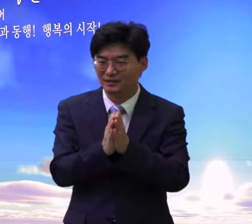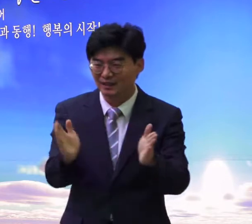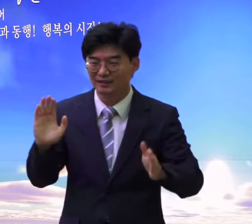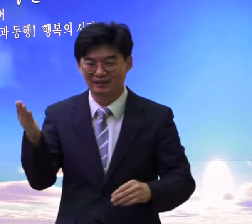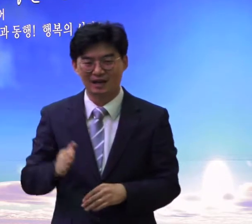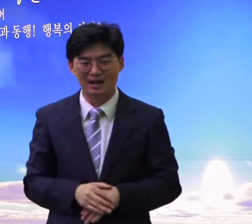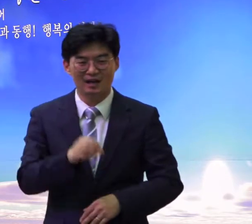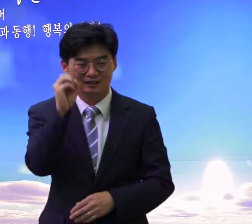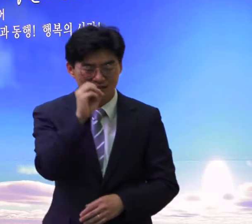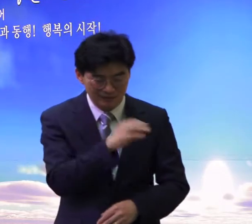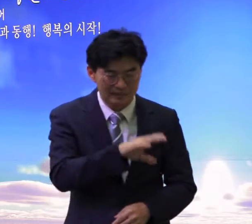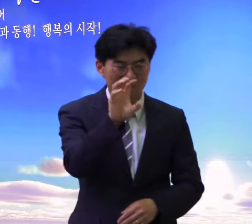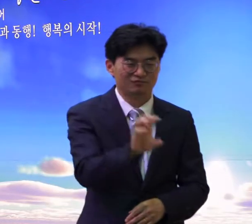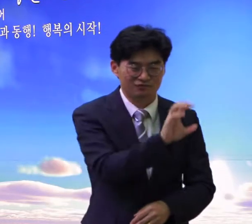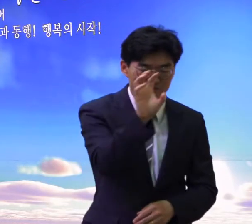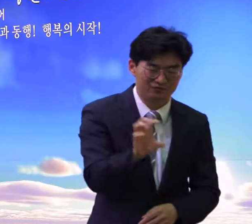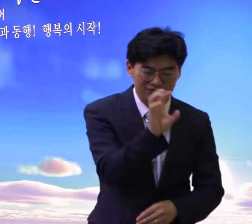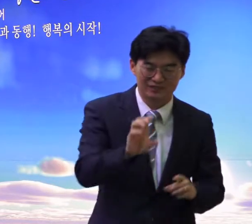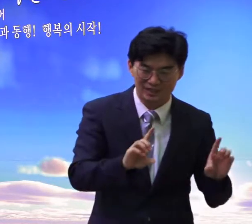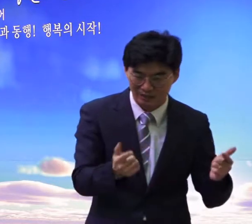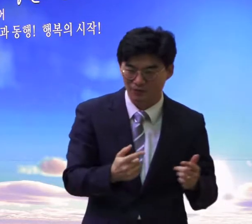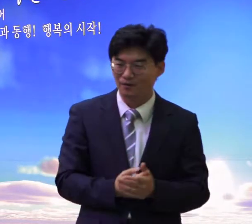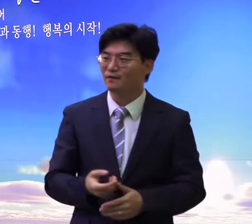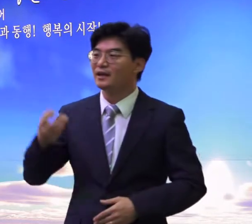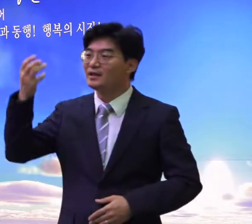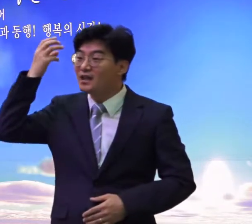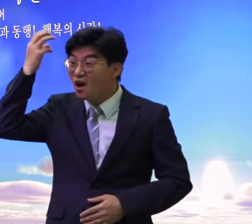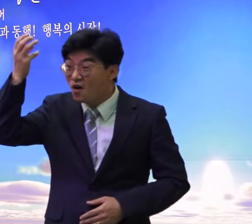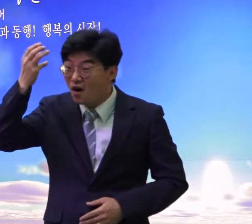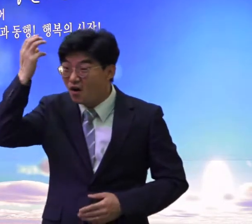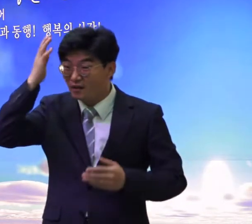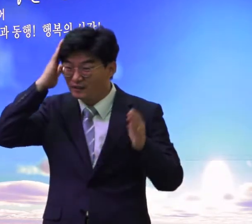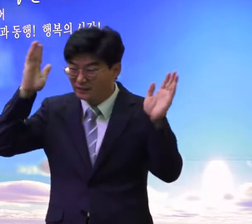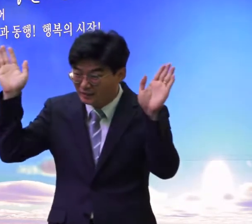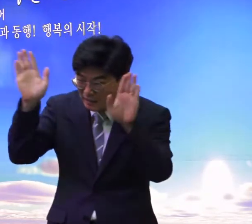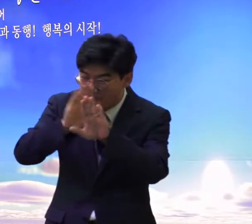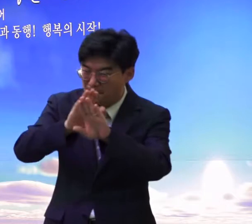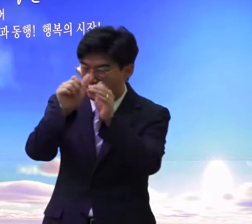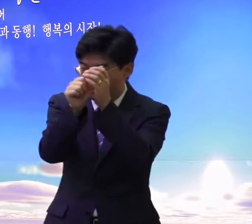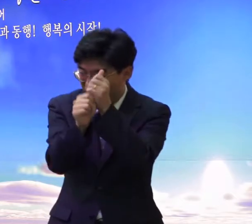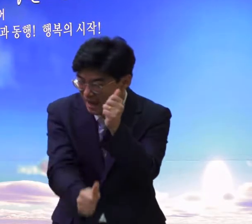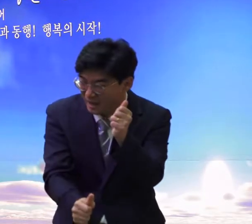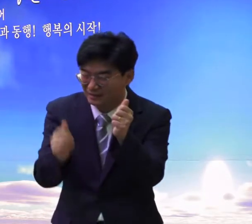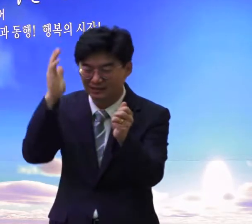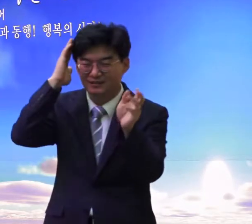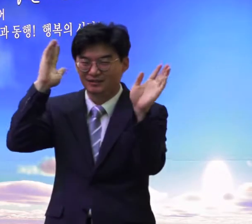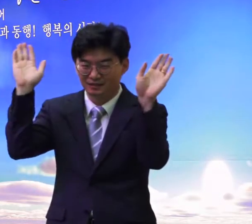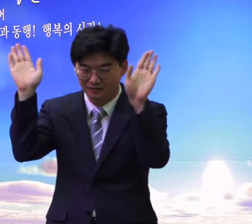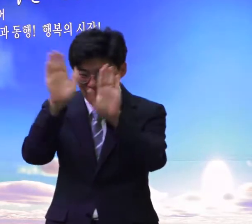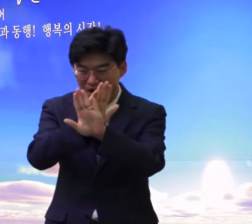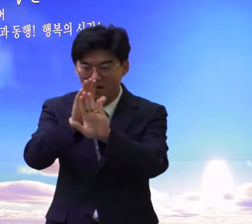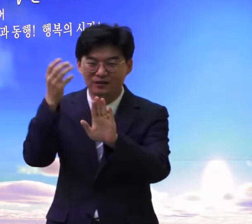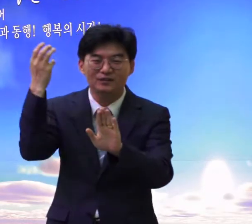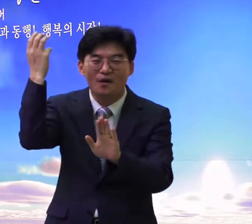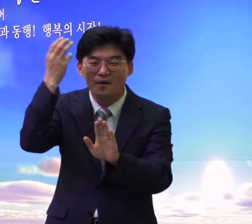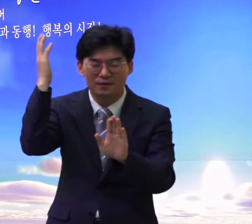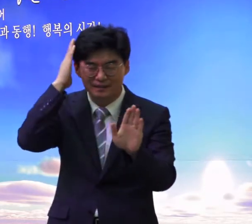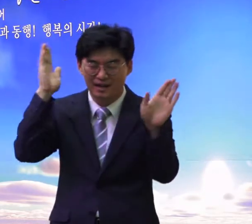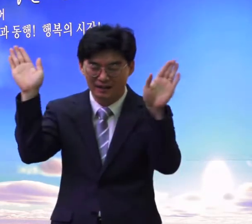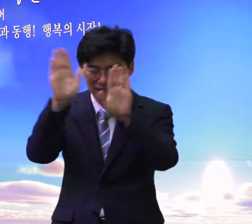앞에서 잠들어 있고 내 영혼이 하나님 앞에서 어두운 그 새벽을 깨우겠다 하는 것입니다. 그래서 8절에 앞에